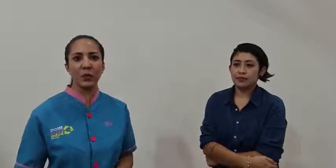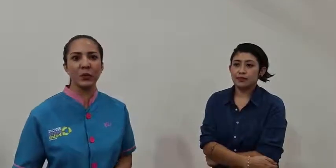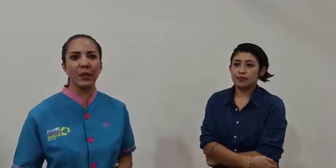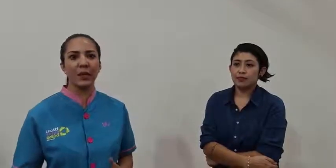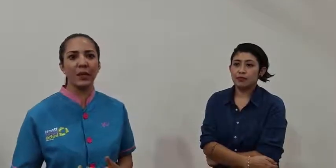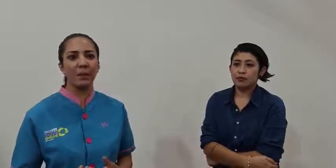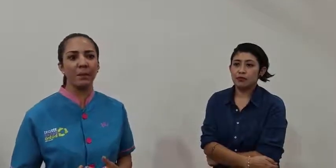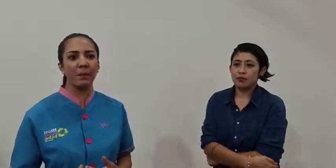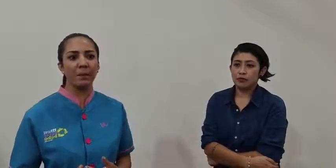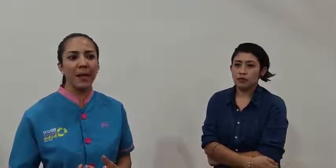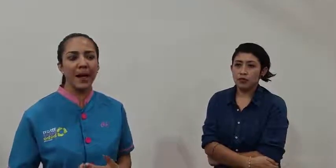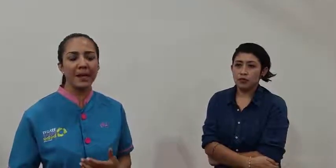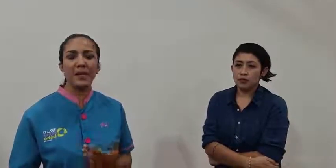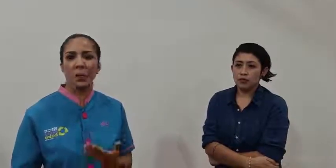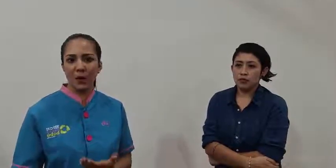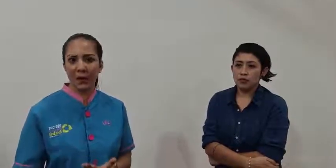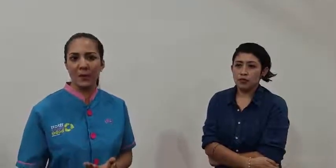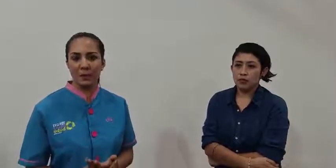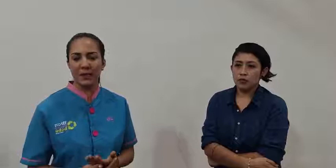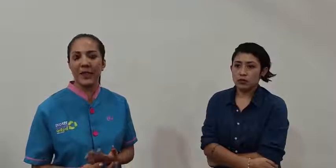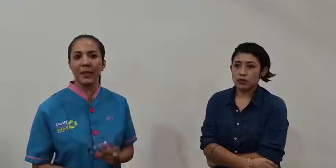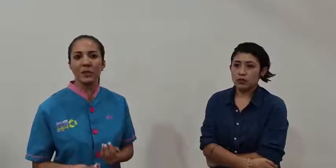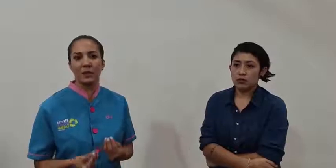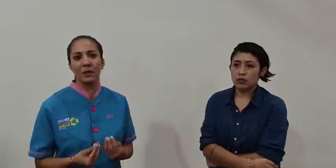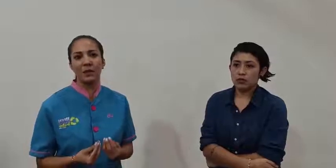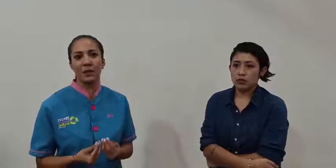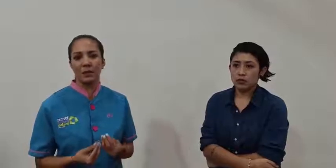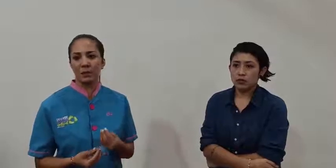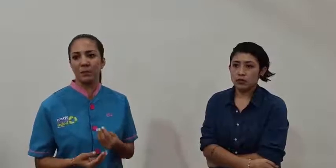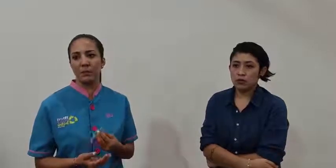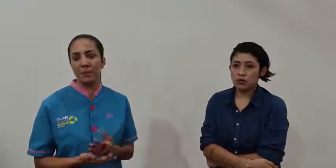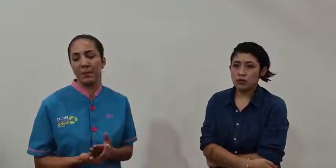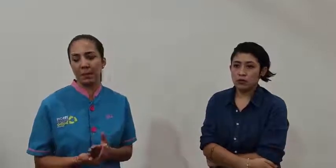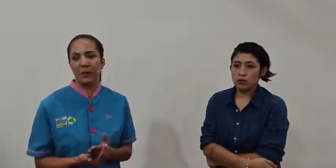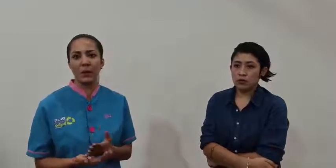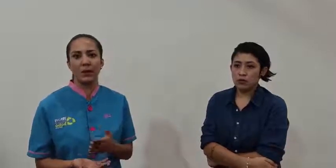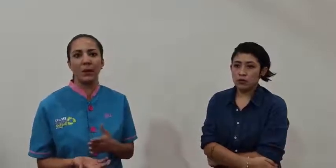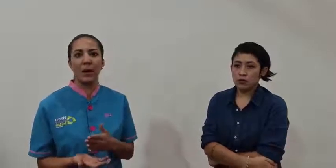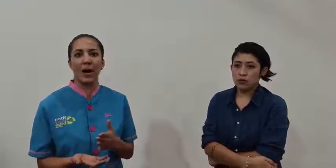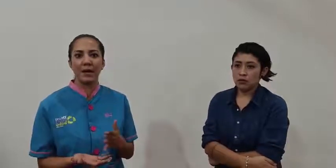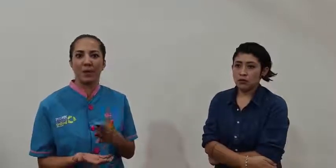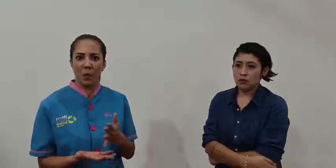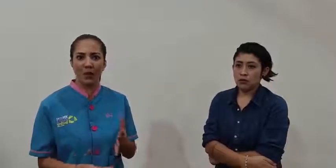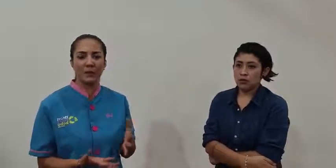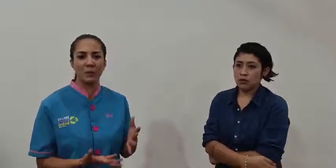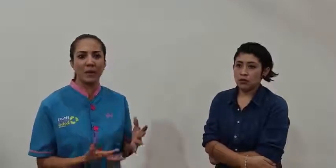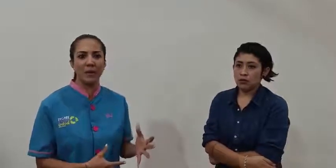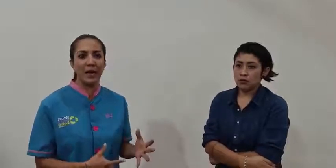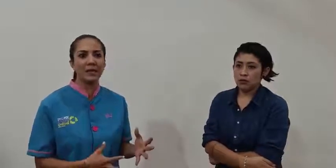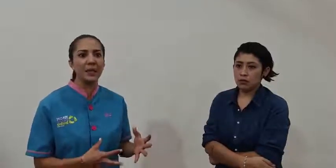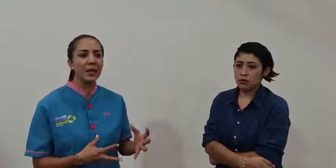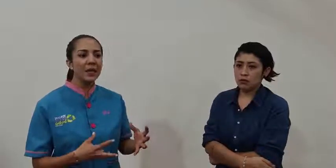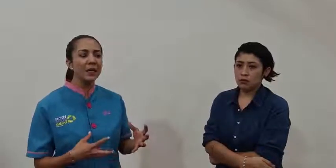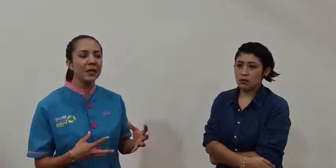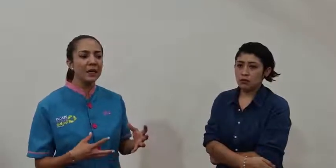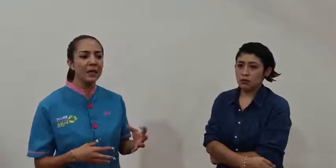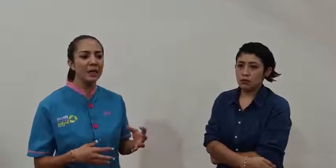pequeñitos, ¿hay escuelas especiales? O sea, digo, me imagino que sí, pero ¿hay escuelas especiales? Y